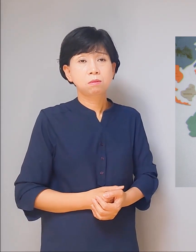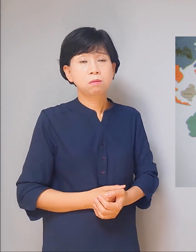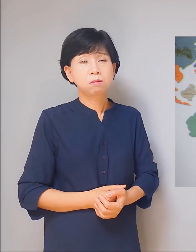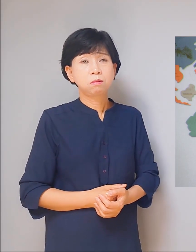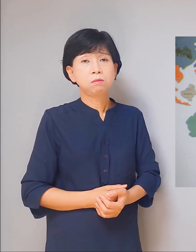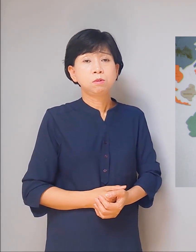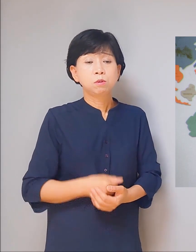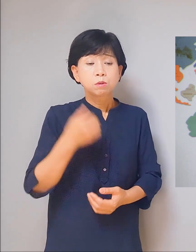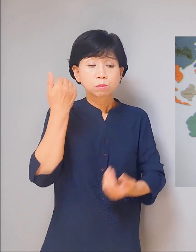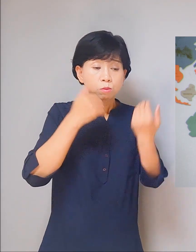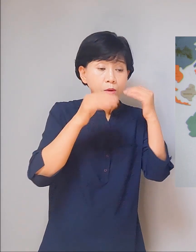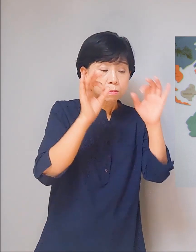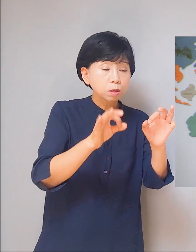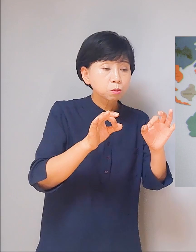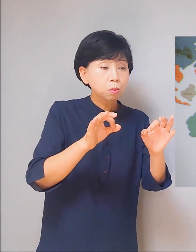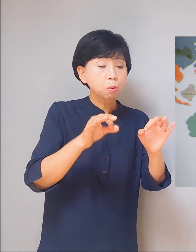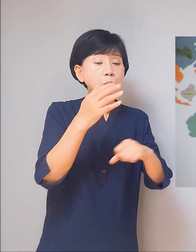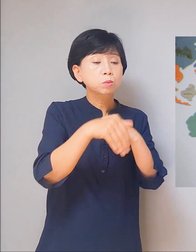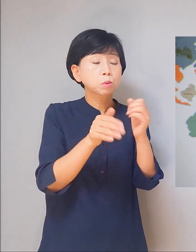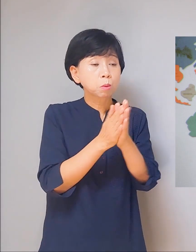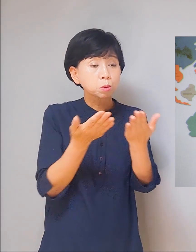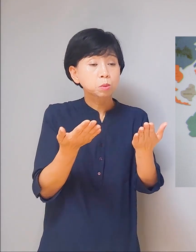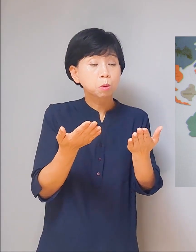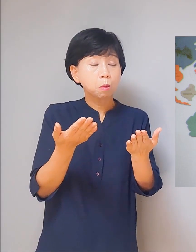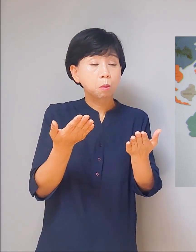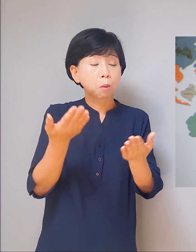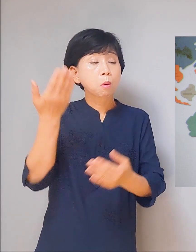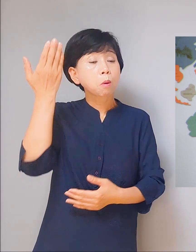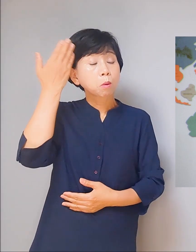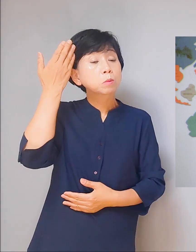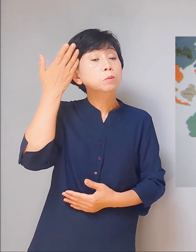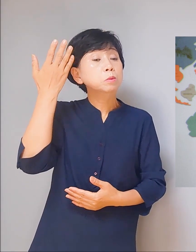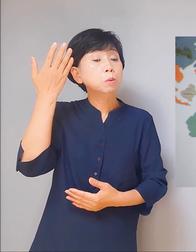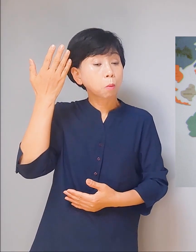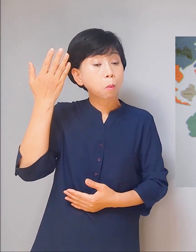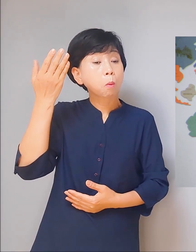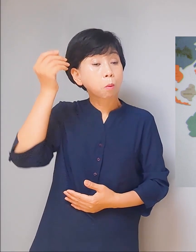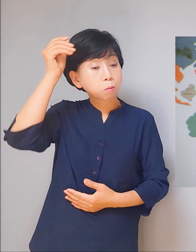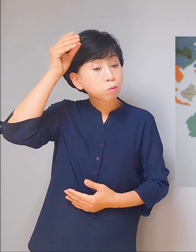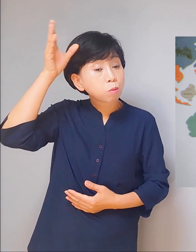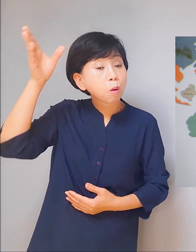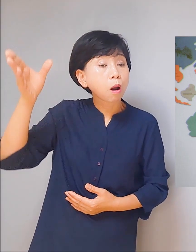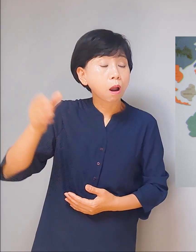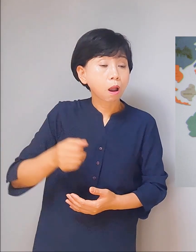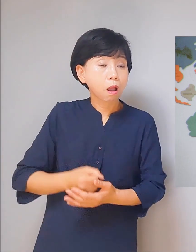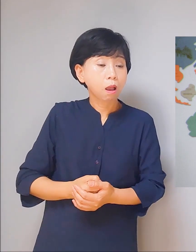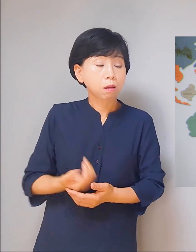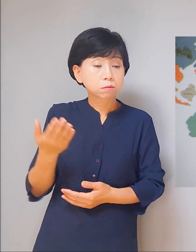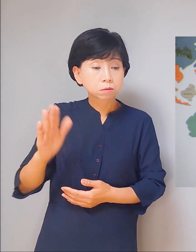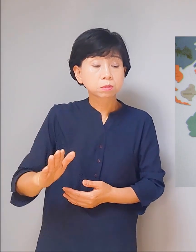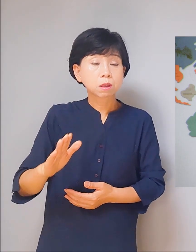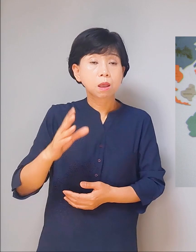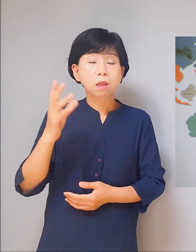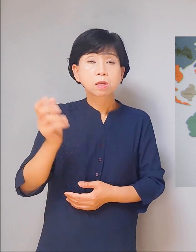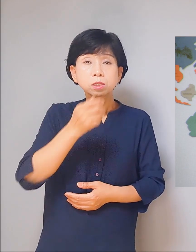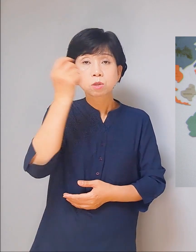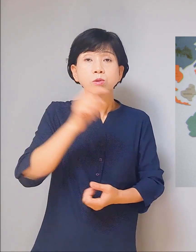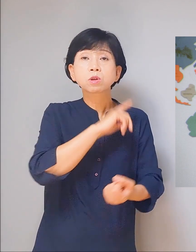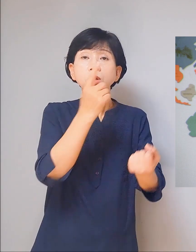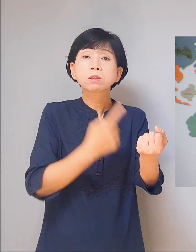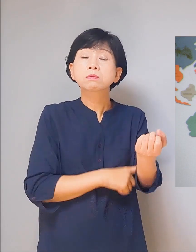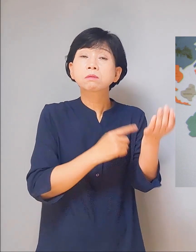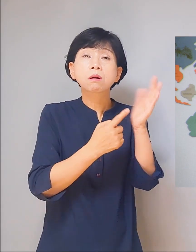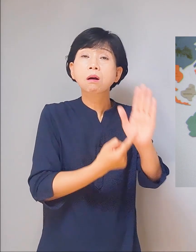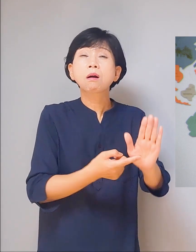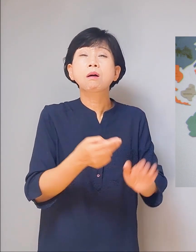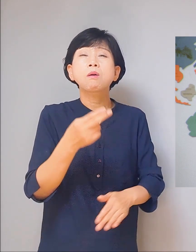분명 누가 봐도 성경 지식은 탁월한 것 같은데 성령의 능력은 나타나지 않습니다. 성경 지식이 있어서 가르치는데